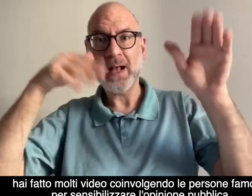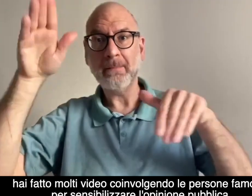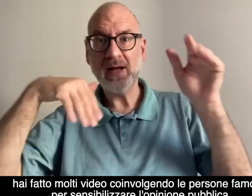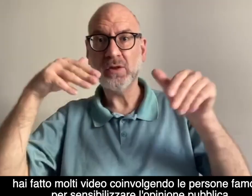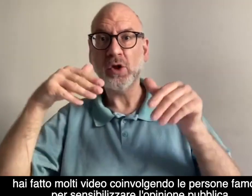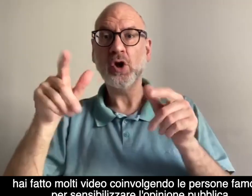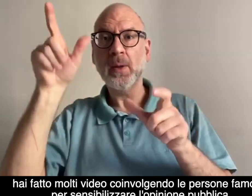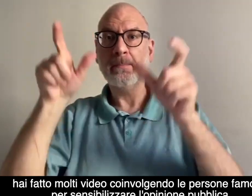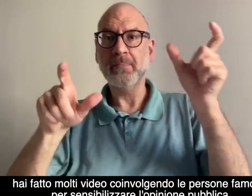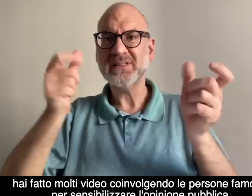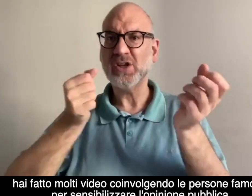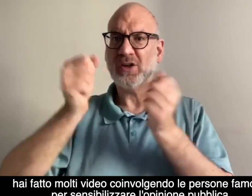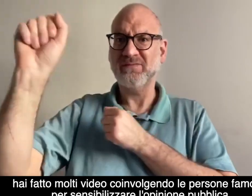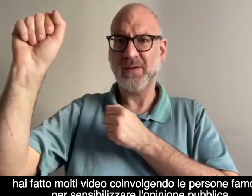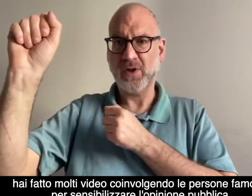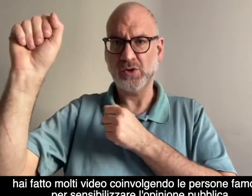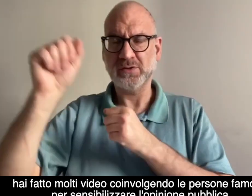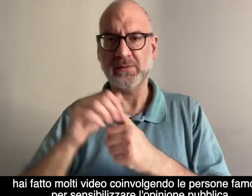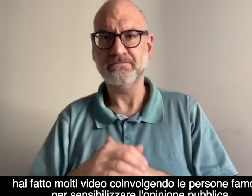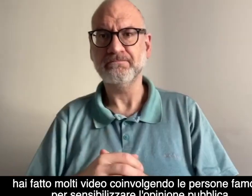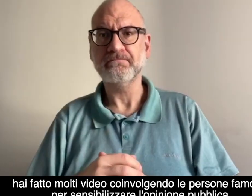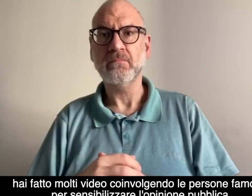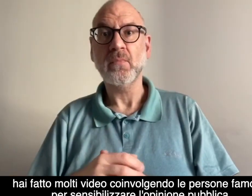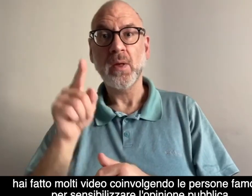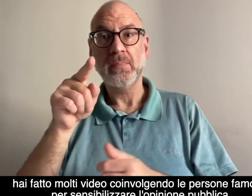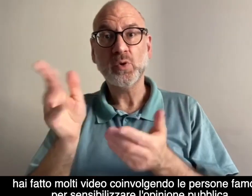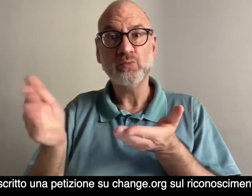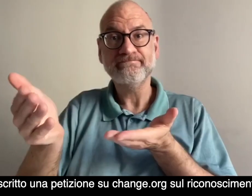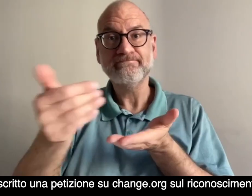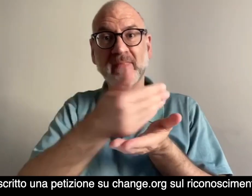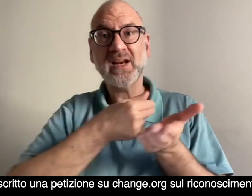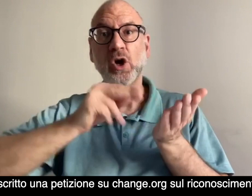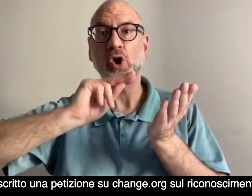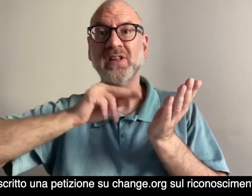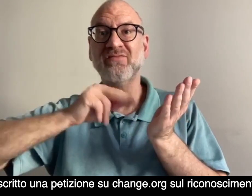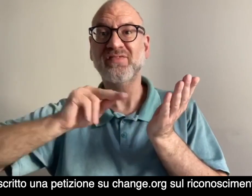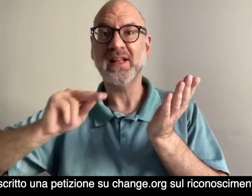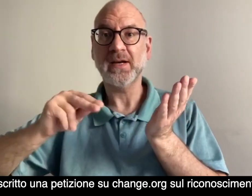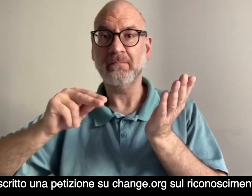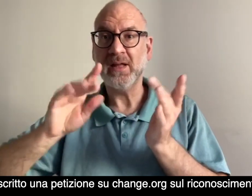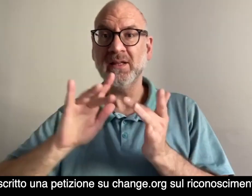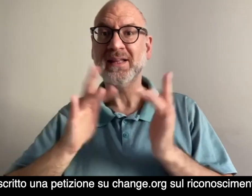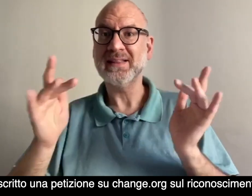coinvolgendo anche persone famose per sensibilizzare l'opinione pubblica è scritto anche una petizione